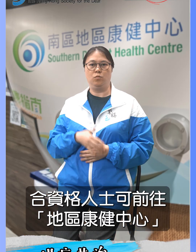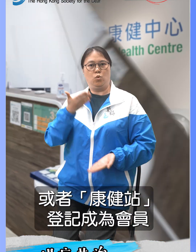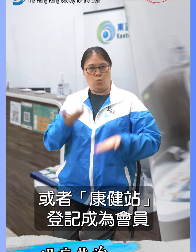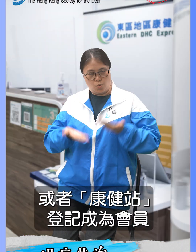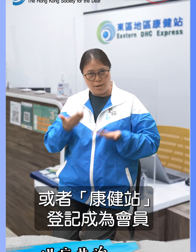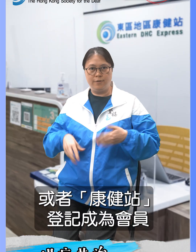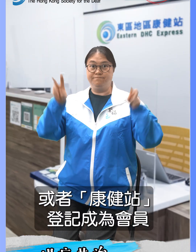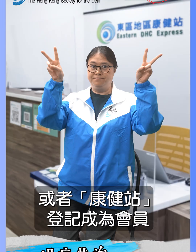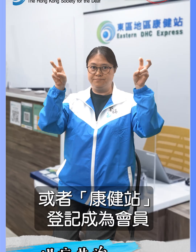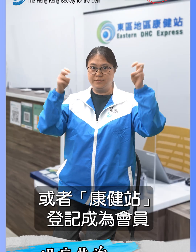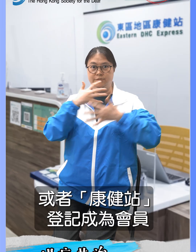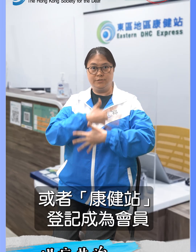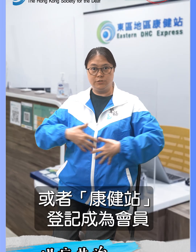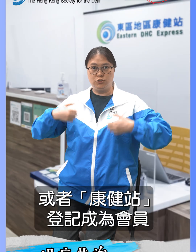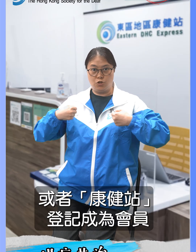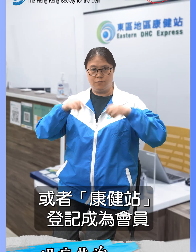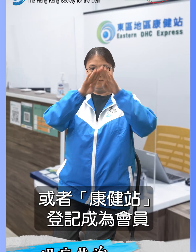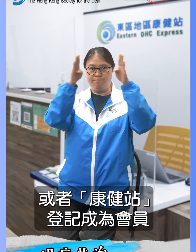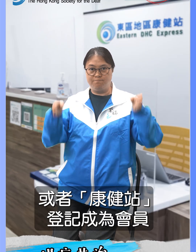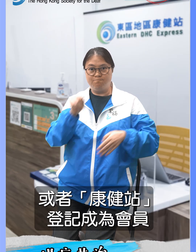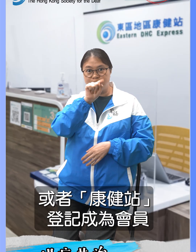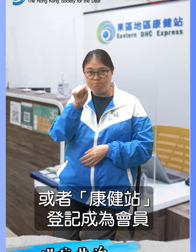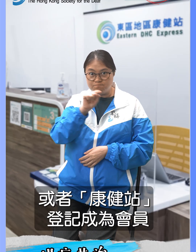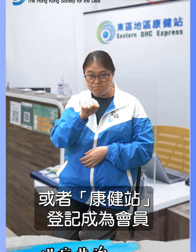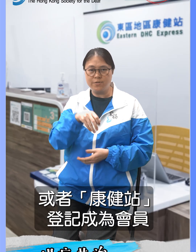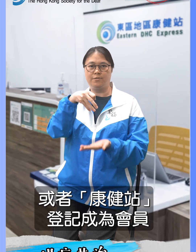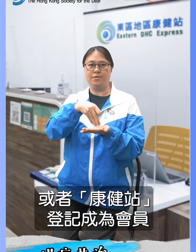或者康健站登記成為會員，